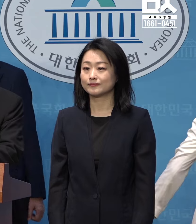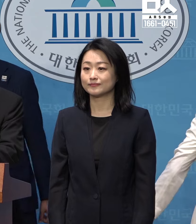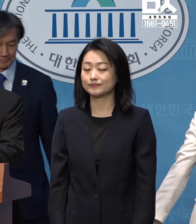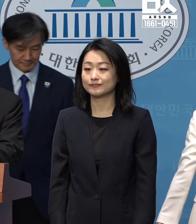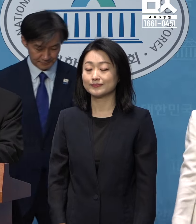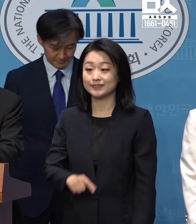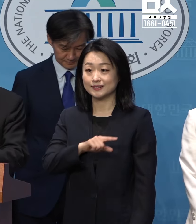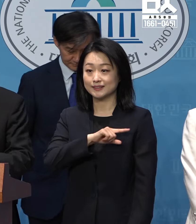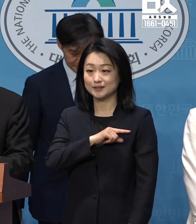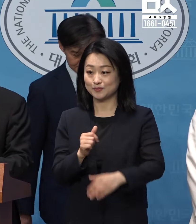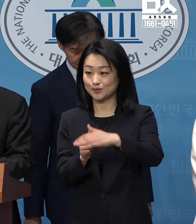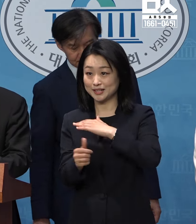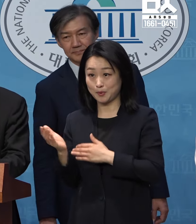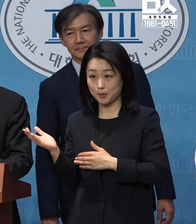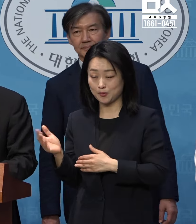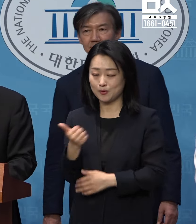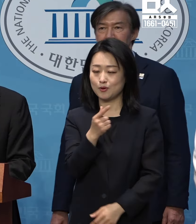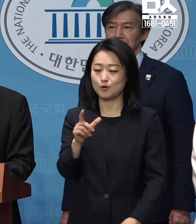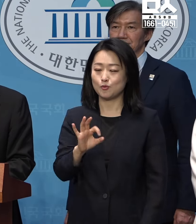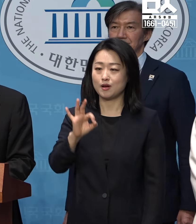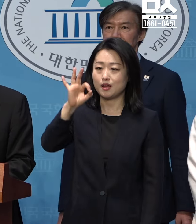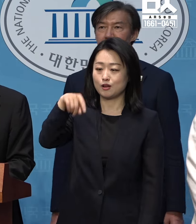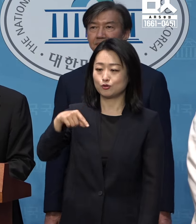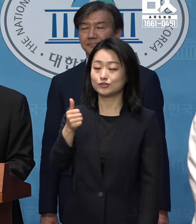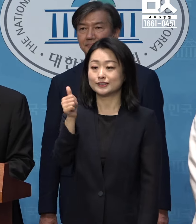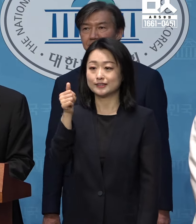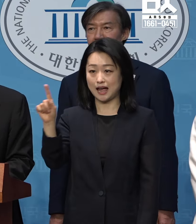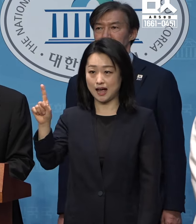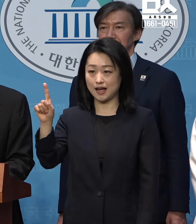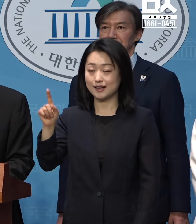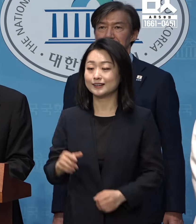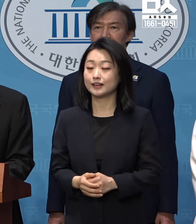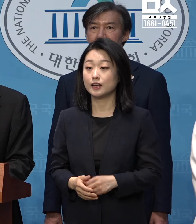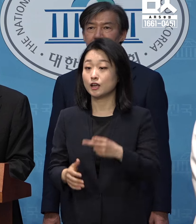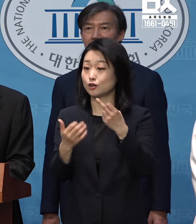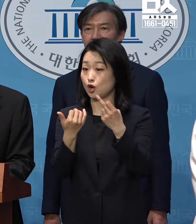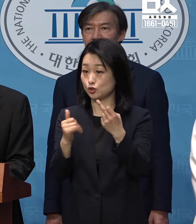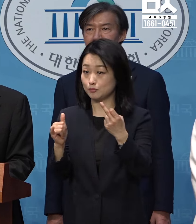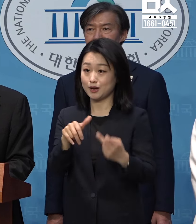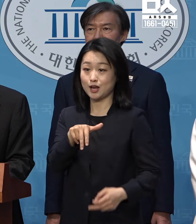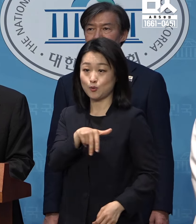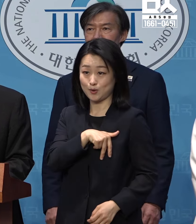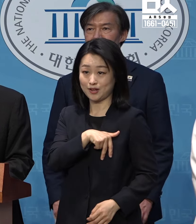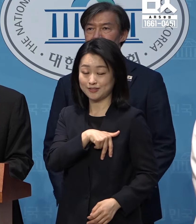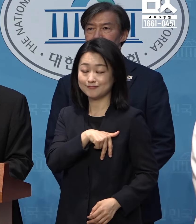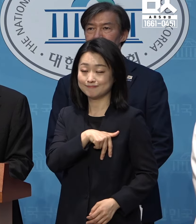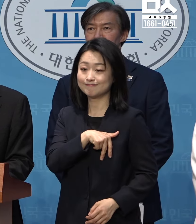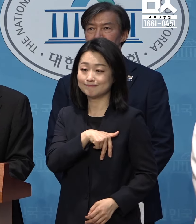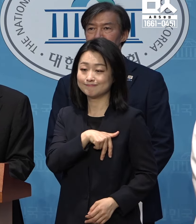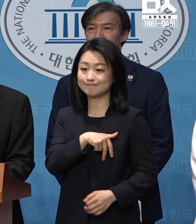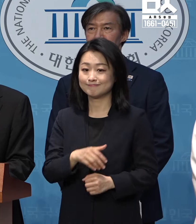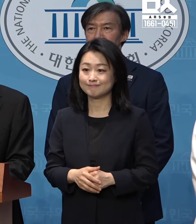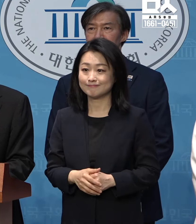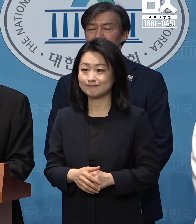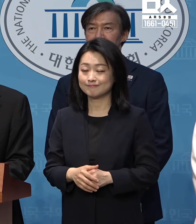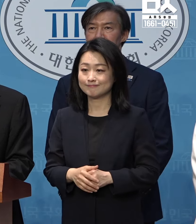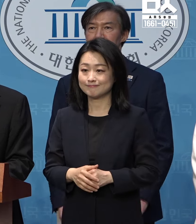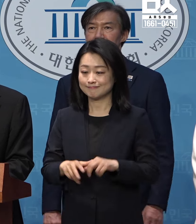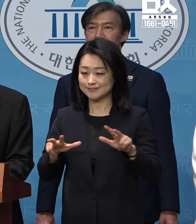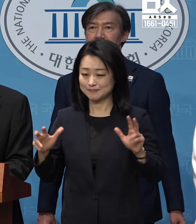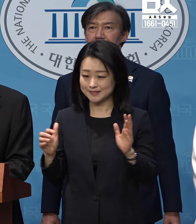조국혁신당 원내대표 황원합니다. 저희 12명은 국회의까지 살이 뜯겨